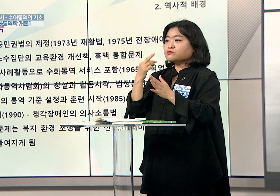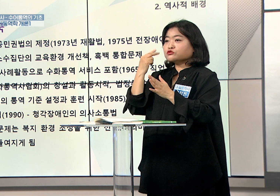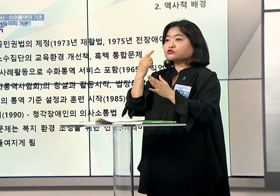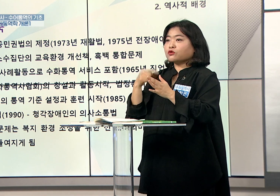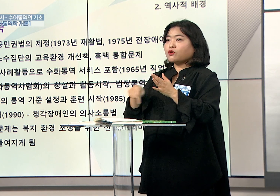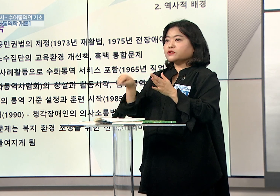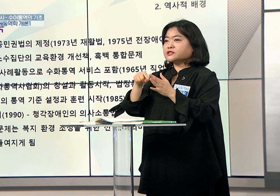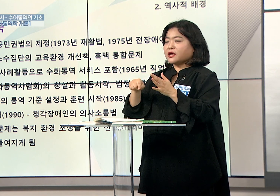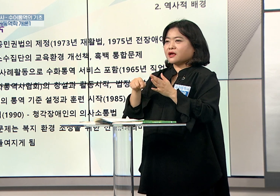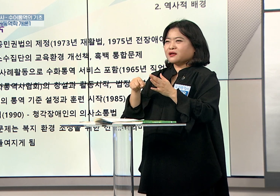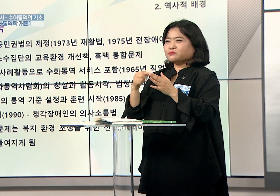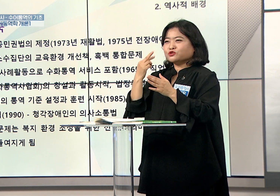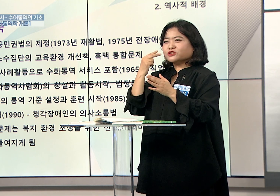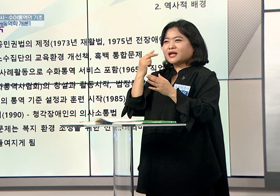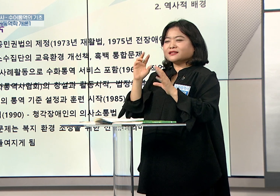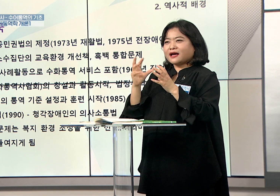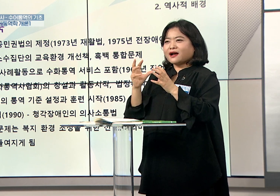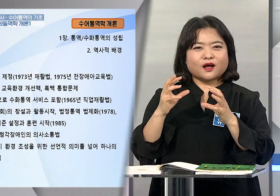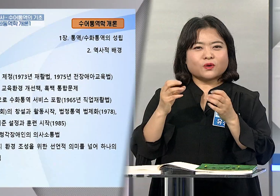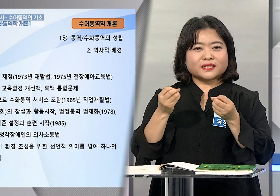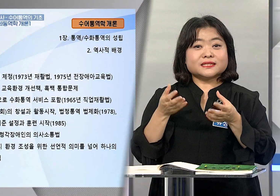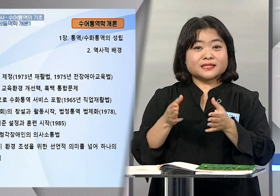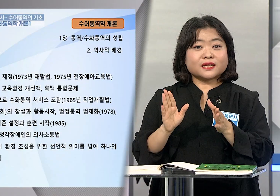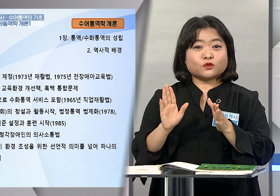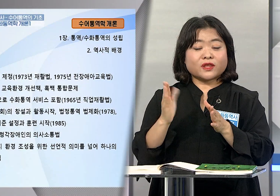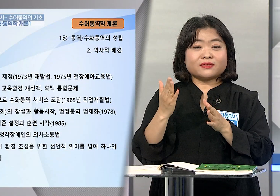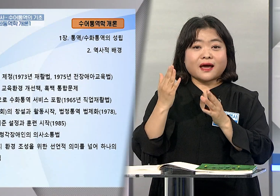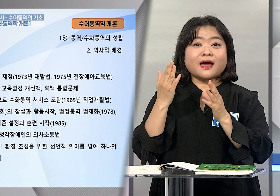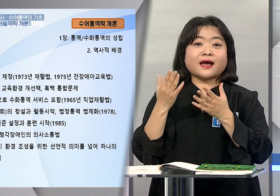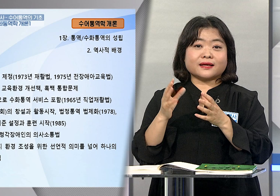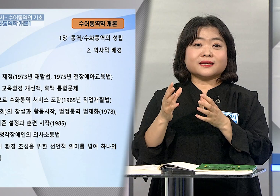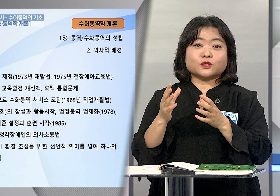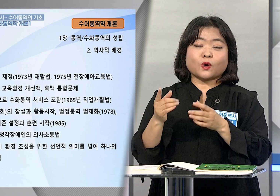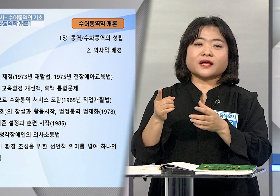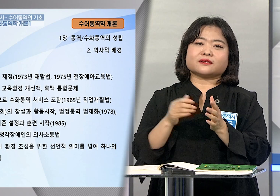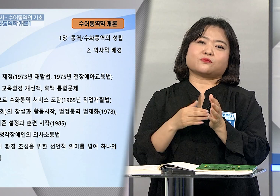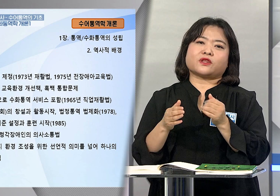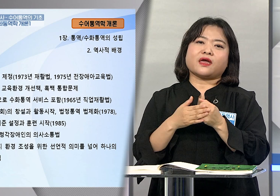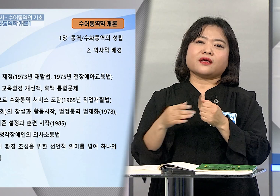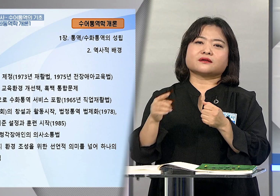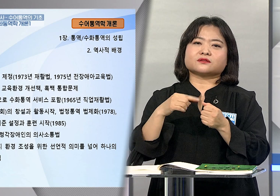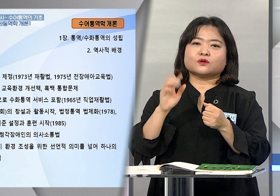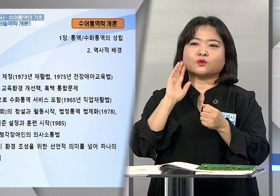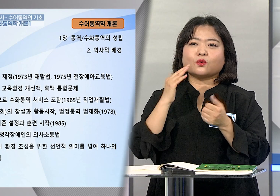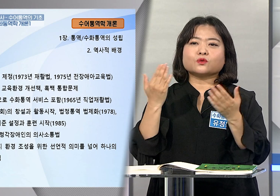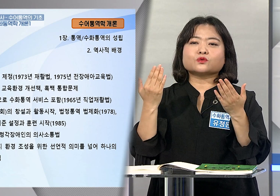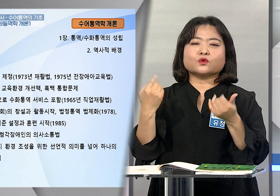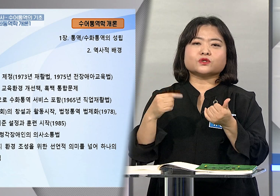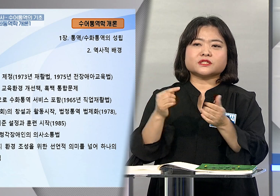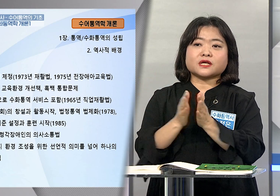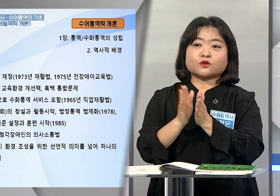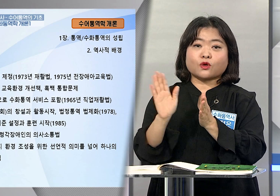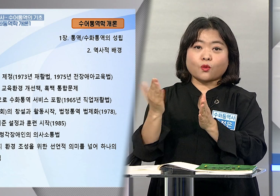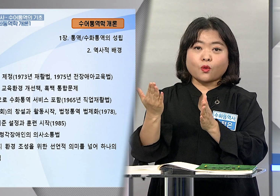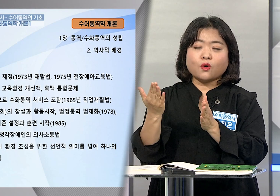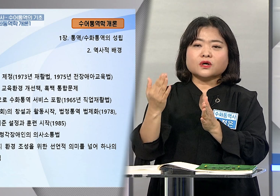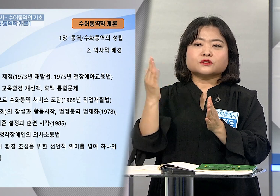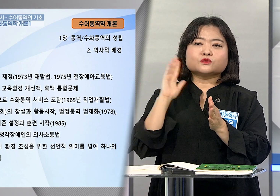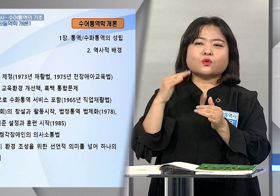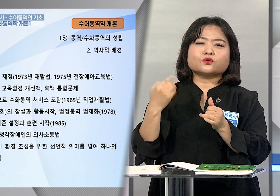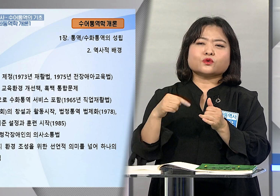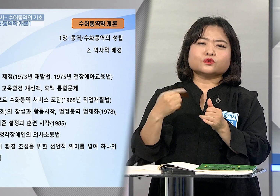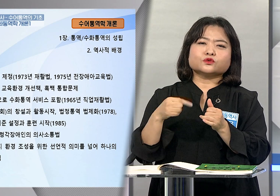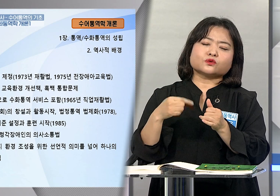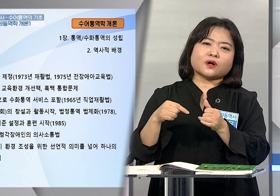시기에 미국도 이제 미국이라는 나라가 워낙 신생된 나라이기도 하기 때문에 그래서 농교육이 시작이 되고